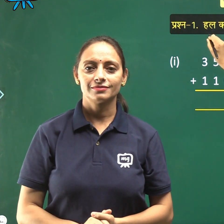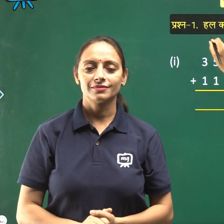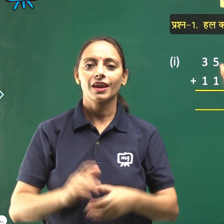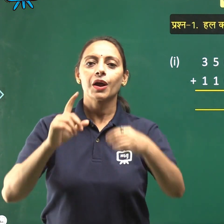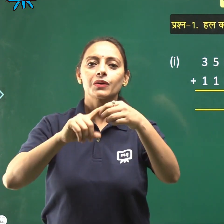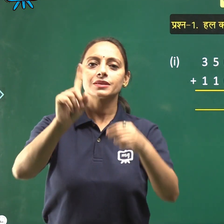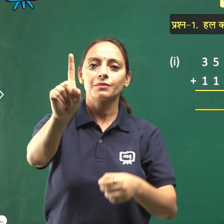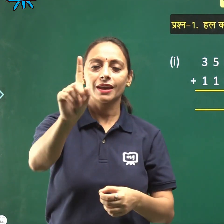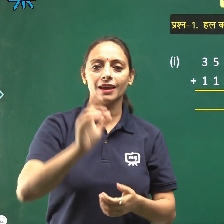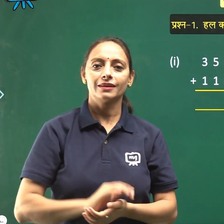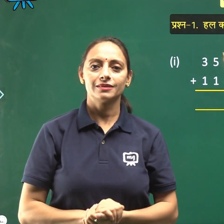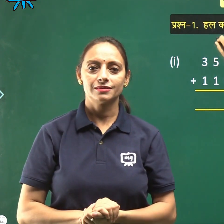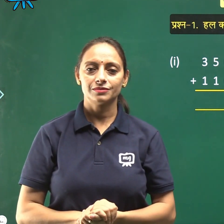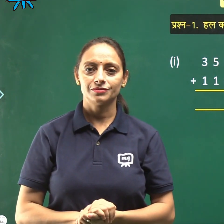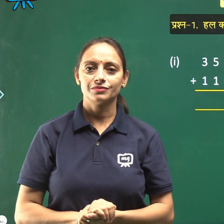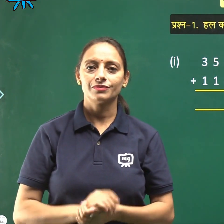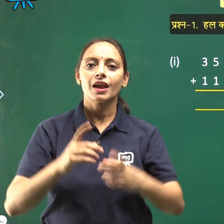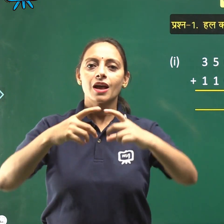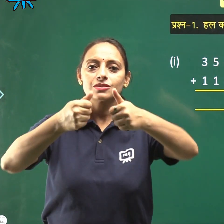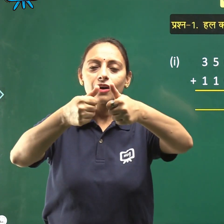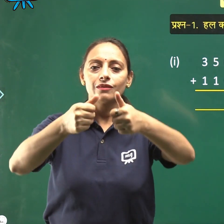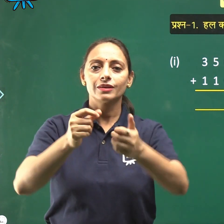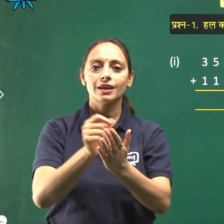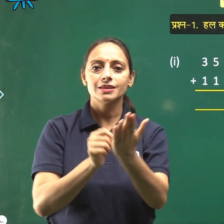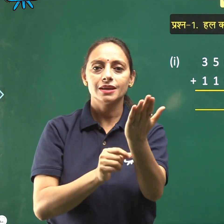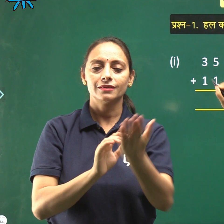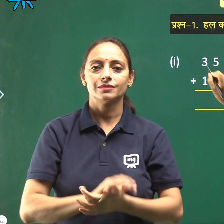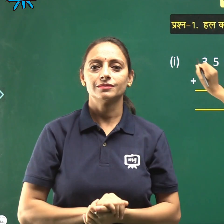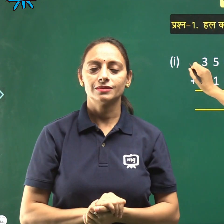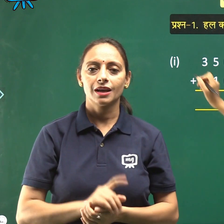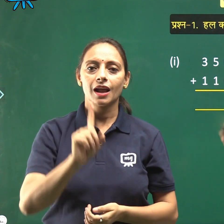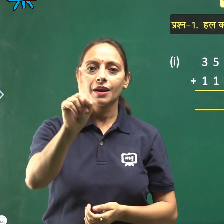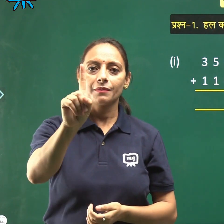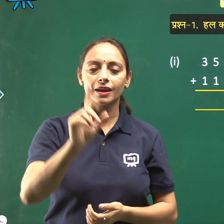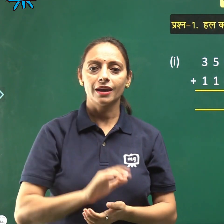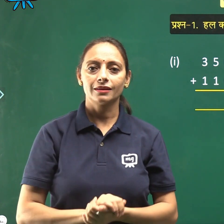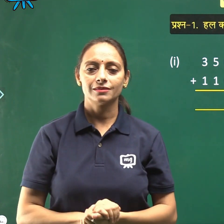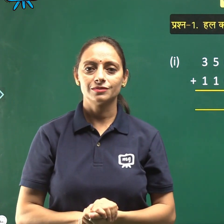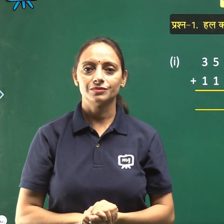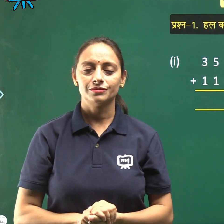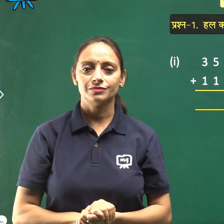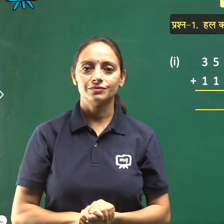प्रश्न एक हल कीजिए। नंबर एक,